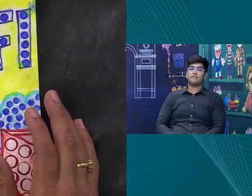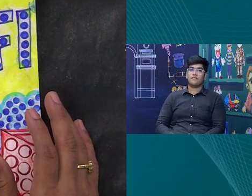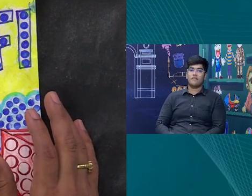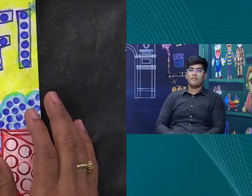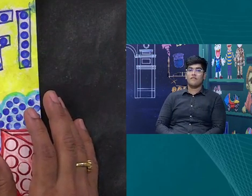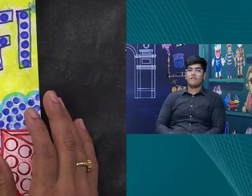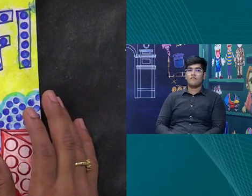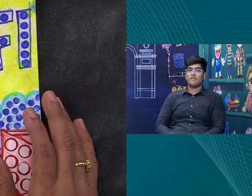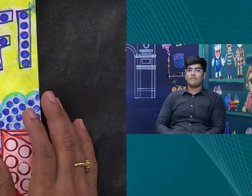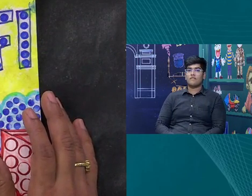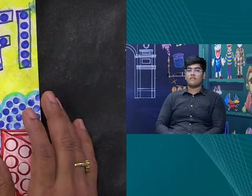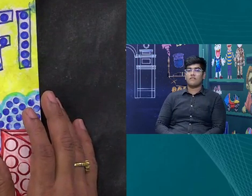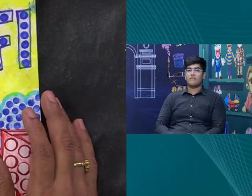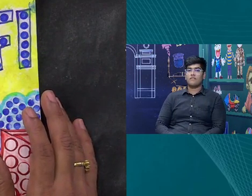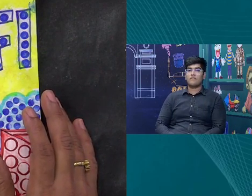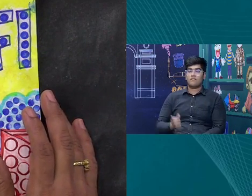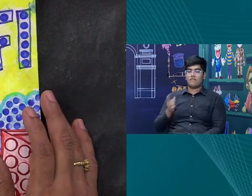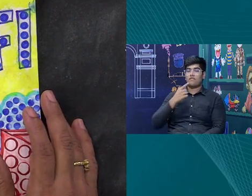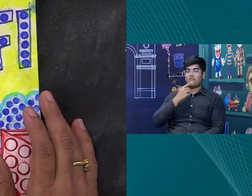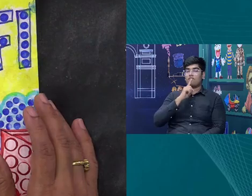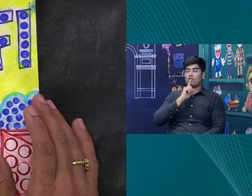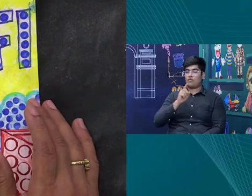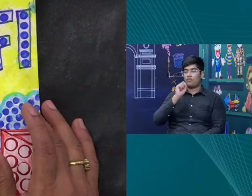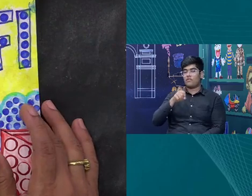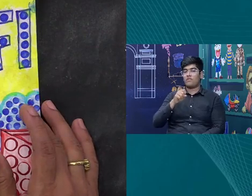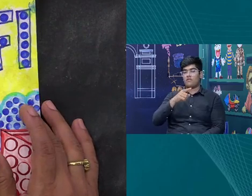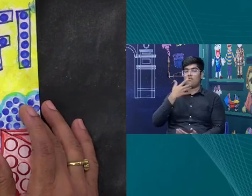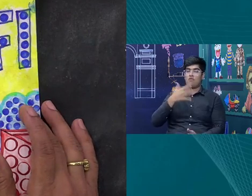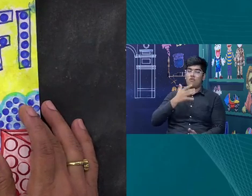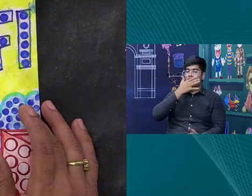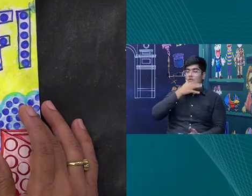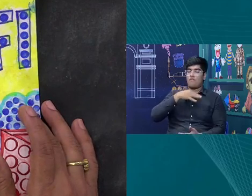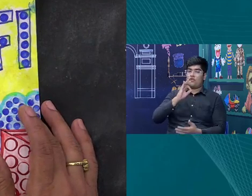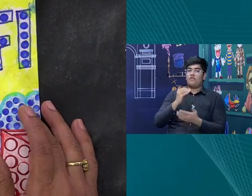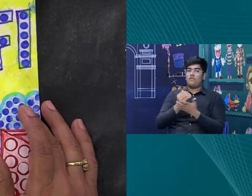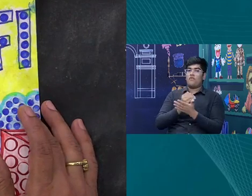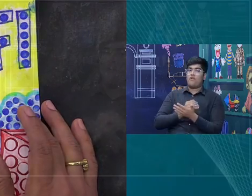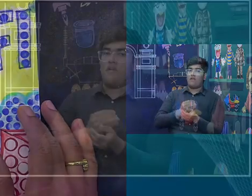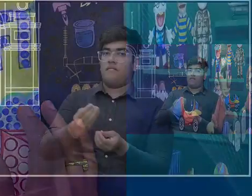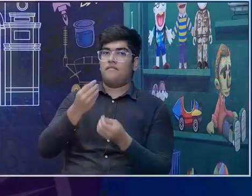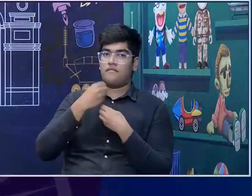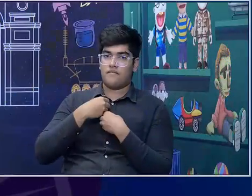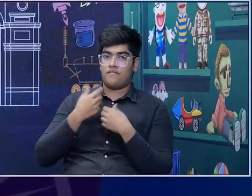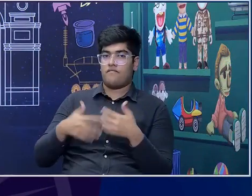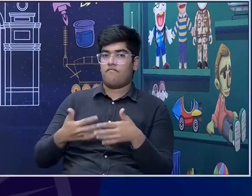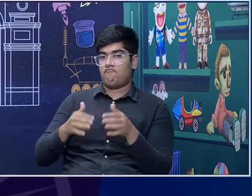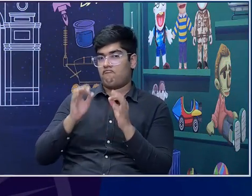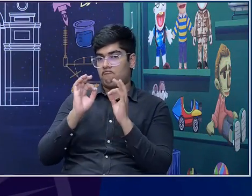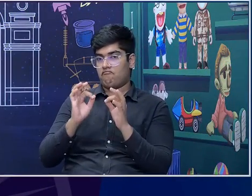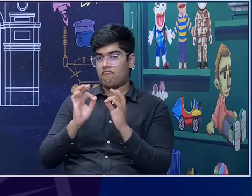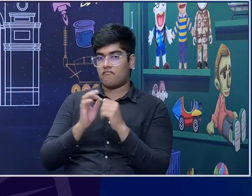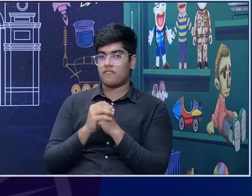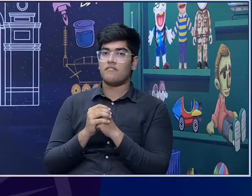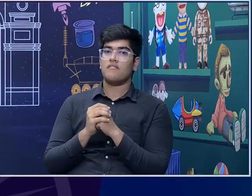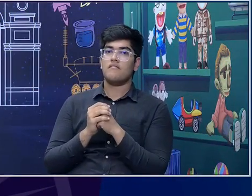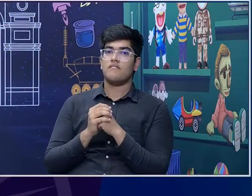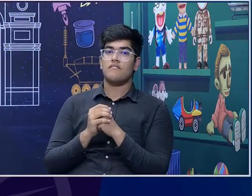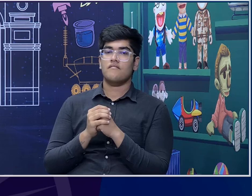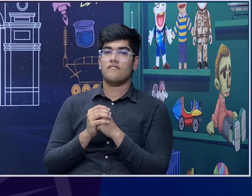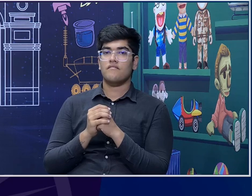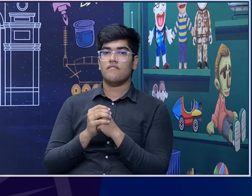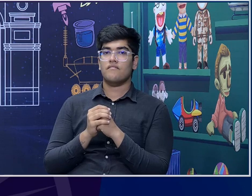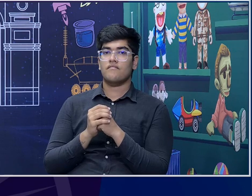कार् बहुत बढ़िया बहुत ही सुन्दर जो यह चार्ट पे आपने जो सारी चीजें बत एक ही जगर प्रदर्शित